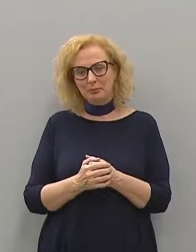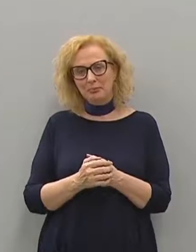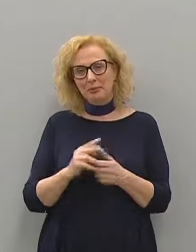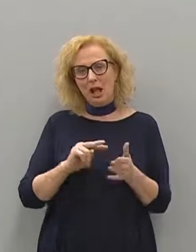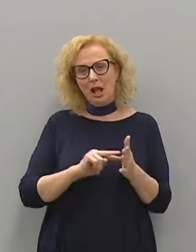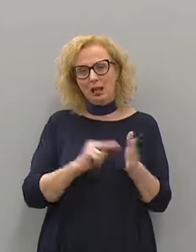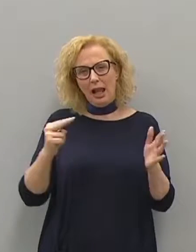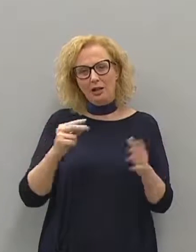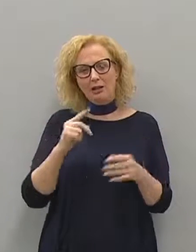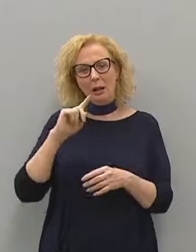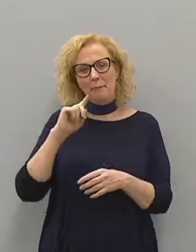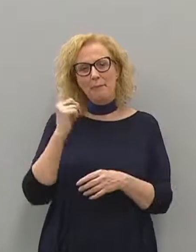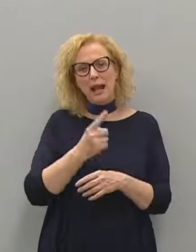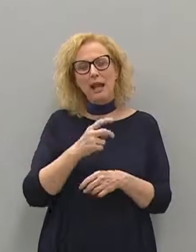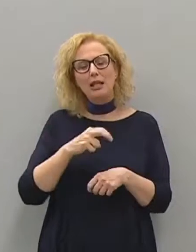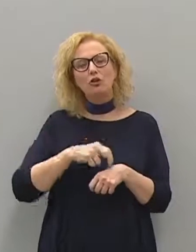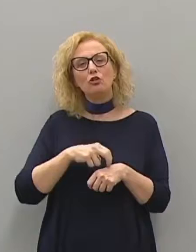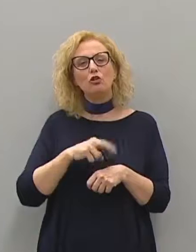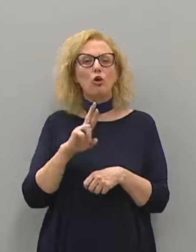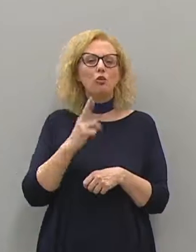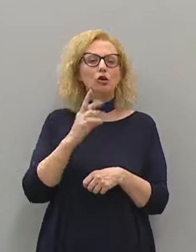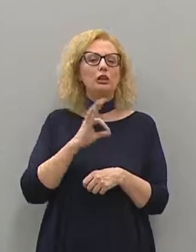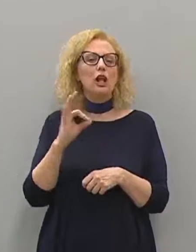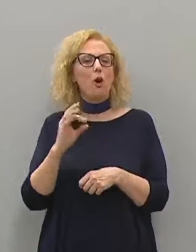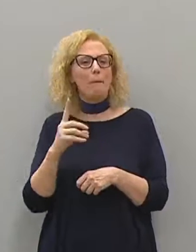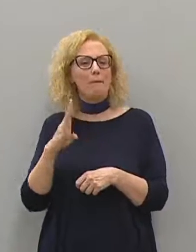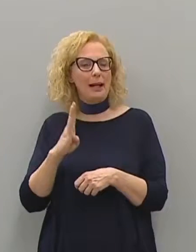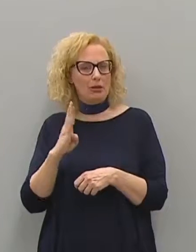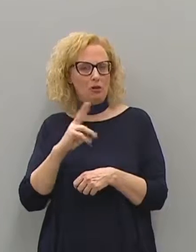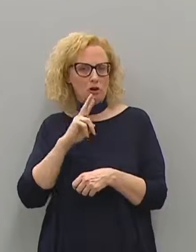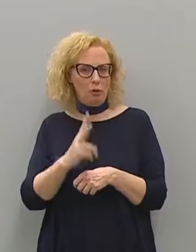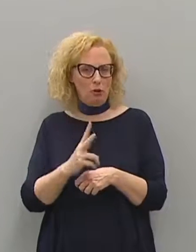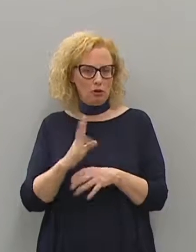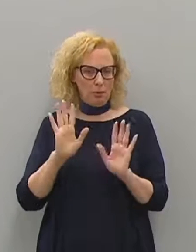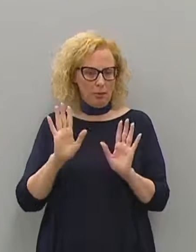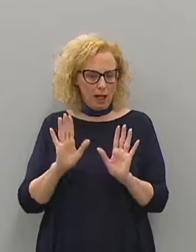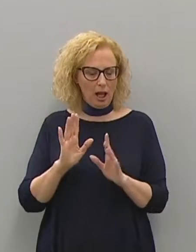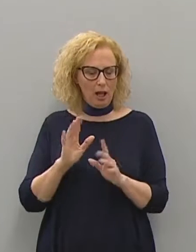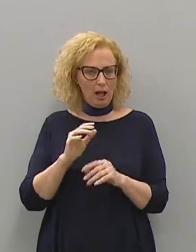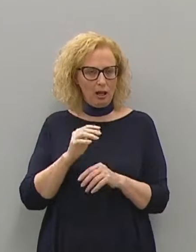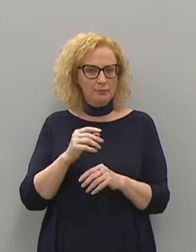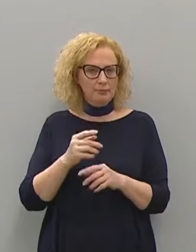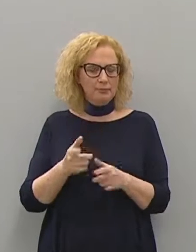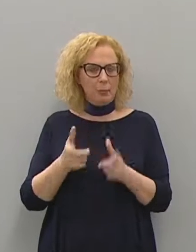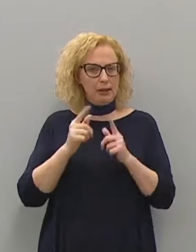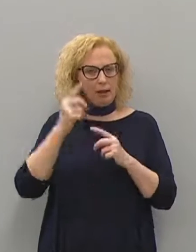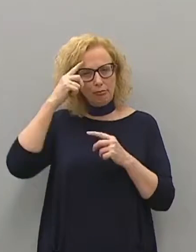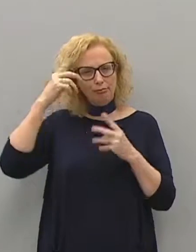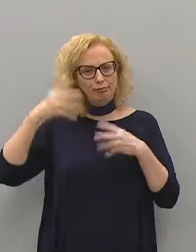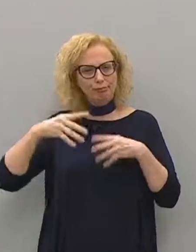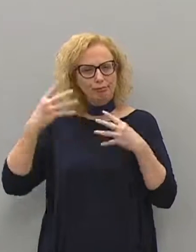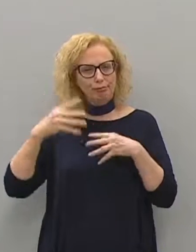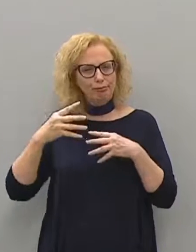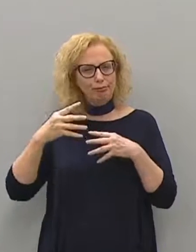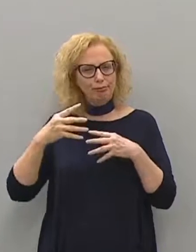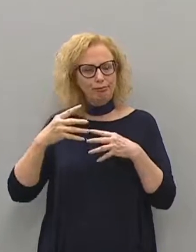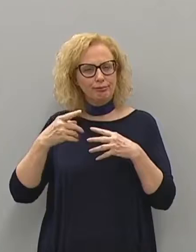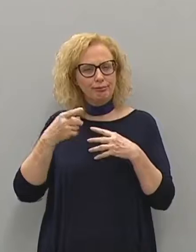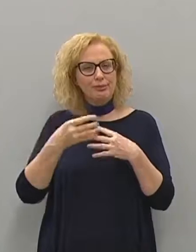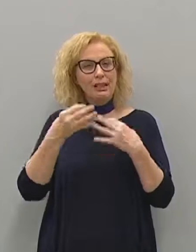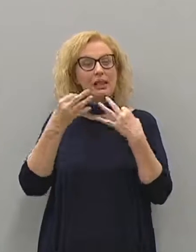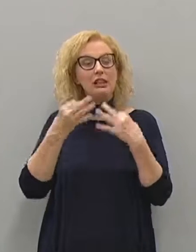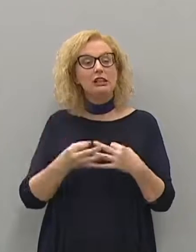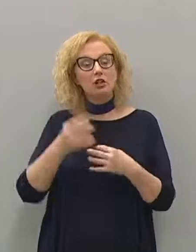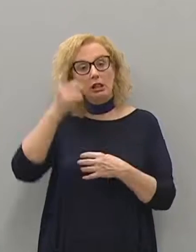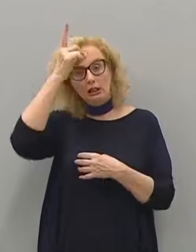fonderebbero ottobre 28 riusciti però a far riflettere fanno riflettere le decisioni che sta prendendo la